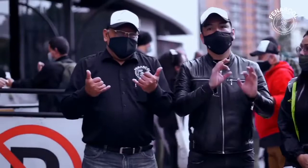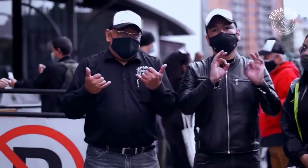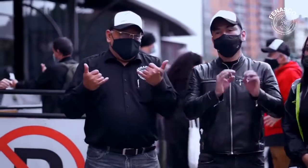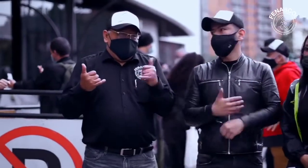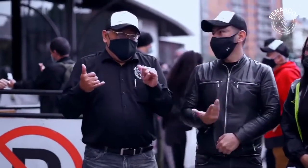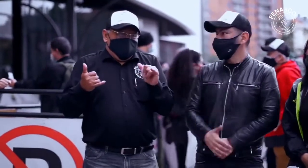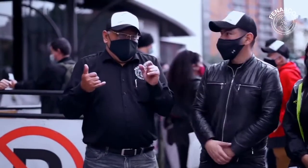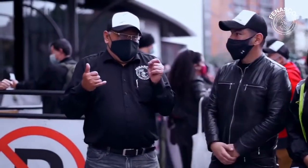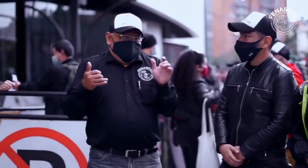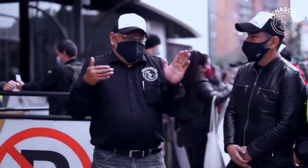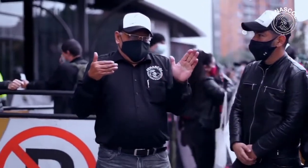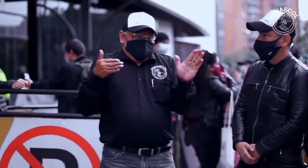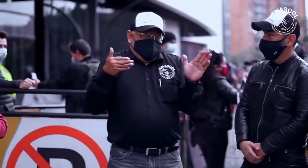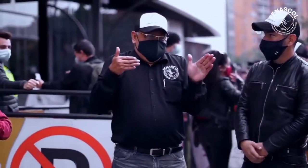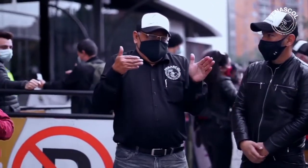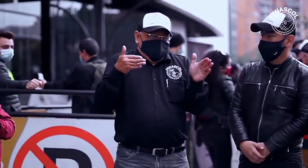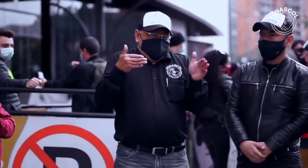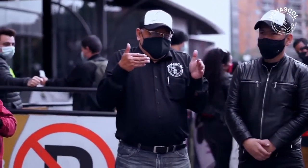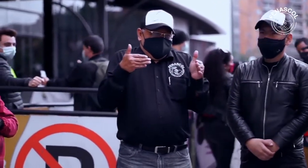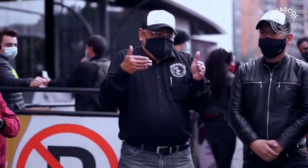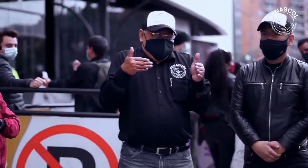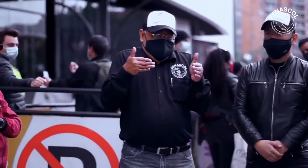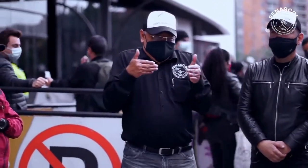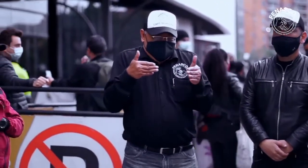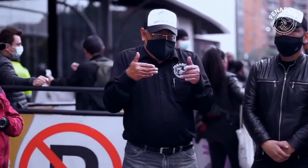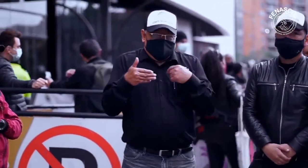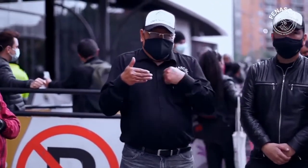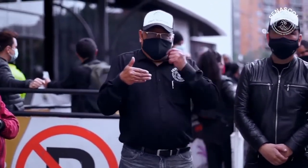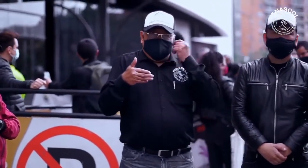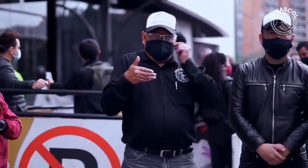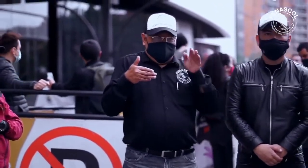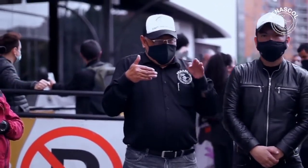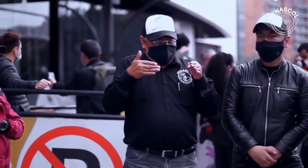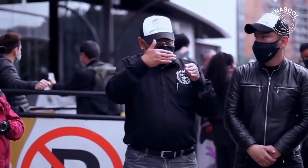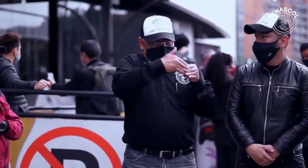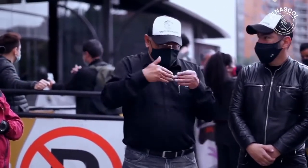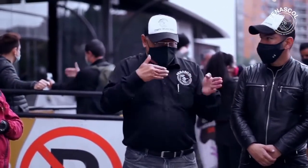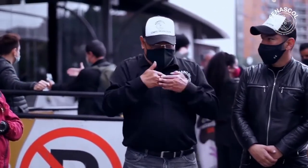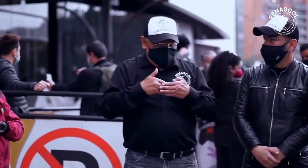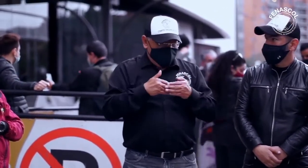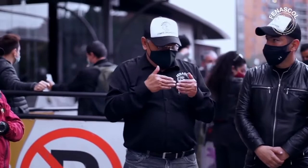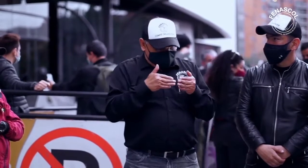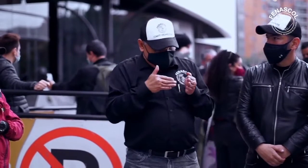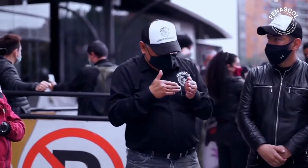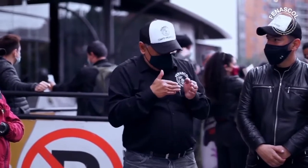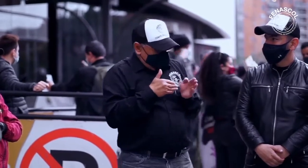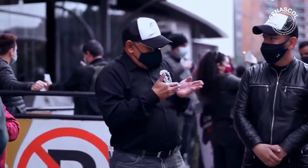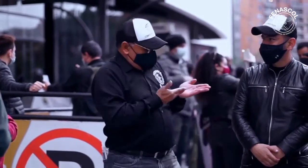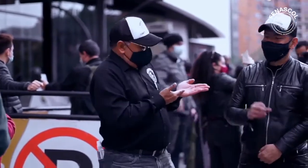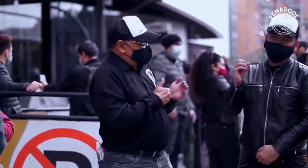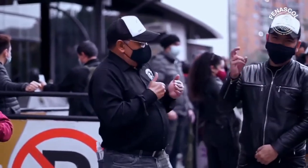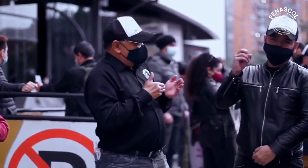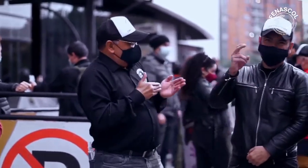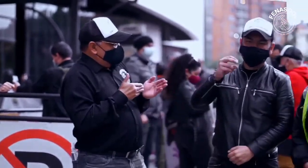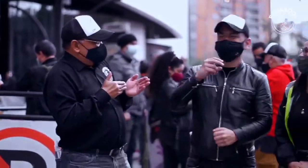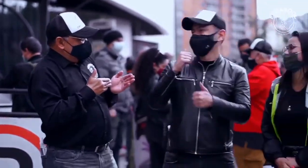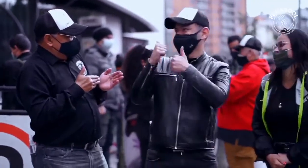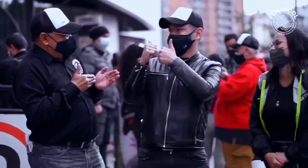Perfecto. Bueno, ya para ir cerrando, yo voy a ir cerrando, pero Daniel dijo algo más. Cuéntanos, okay, Daniel. Ok,